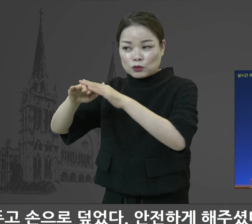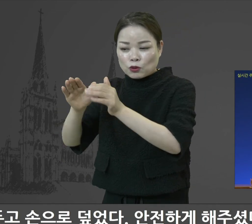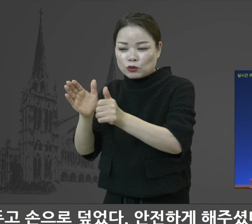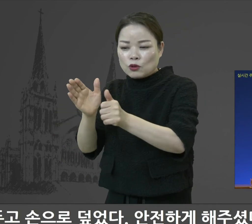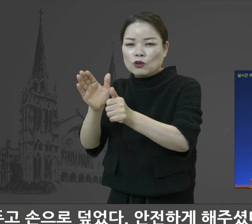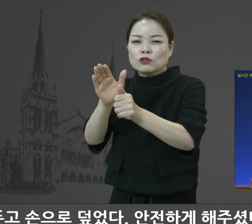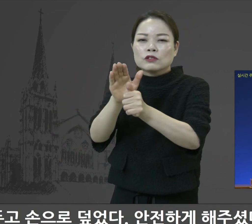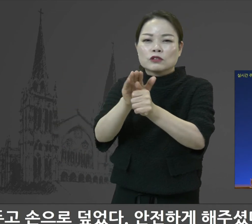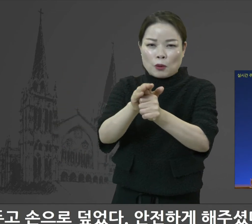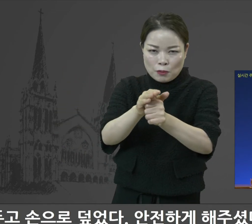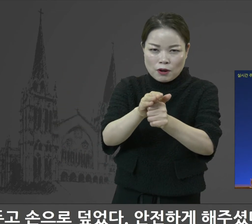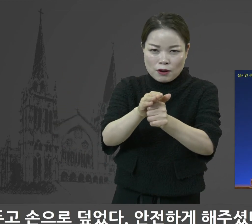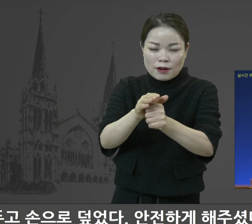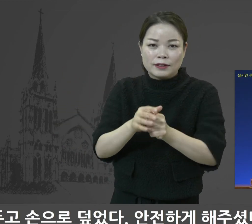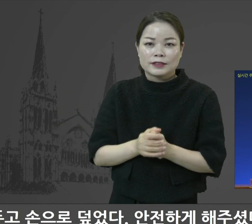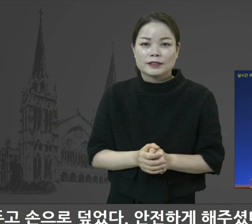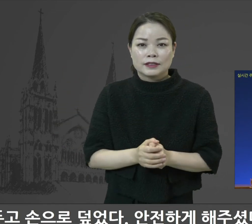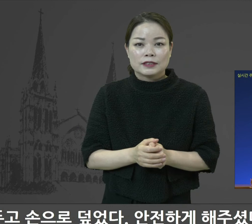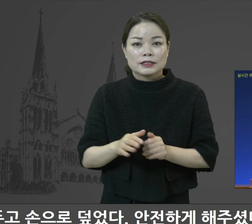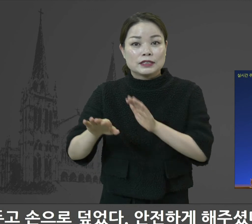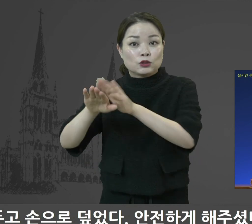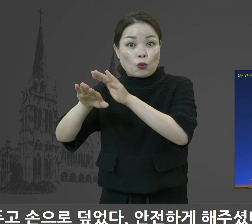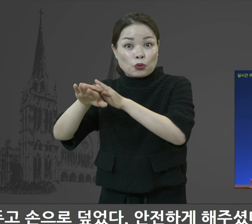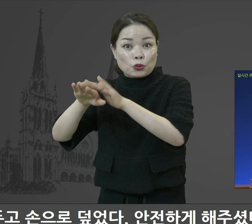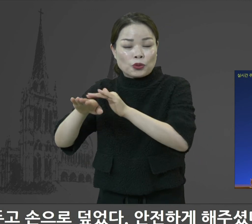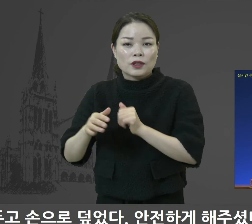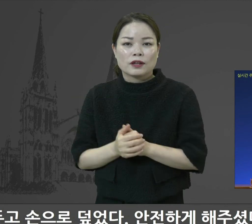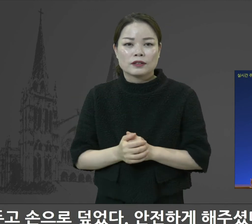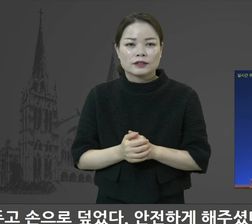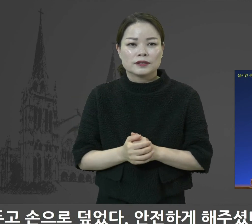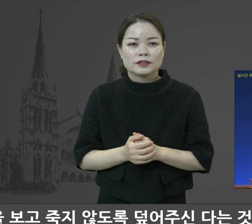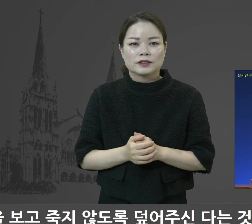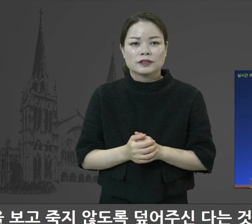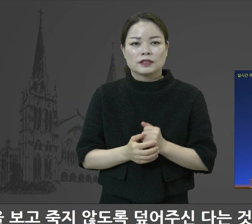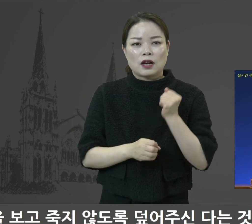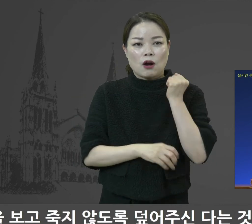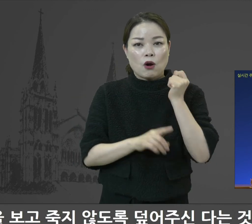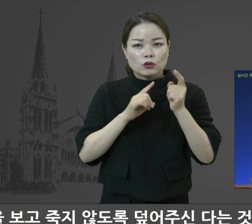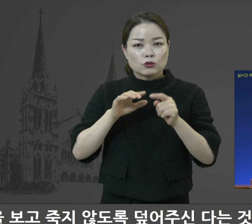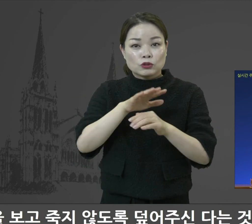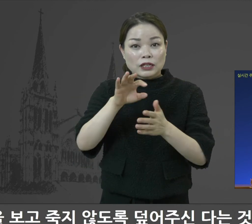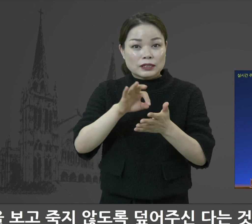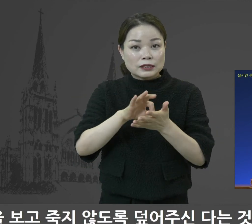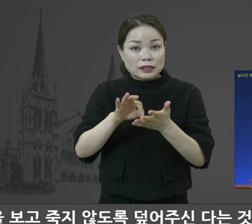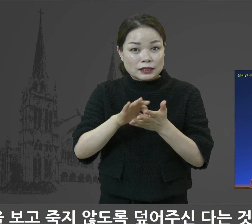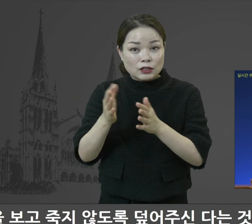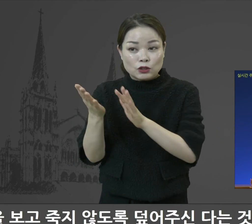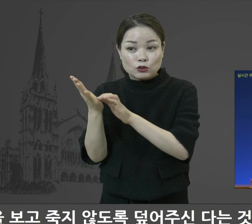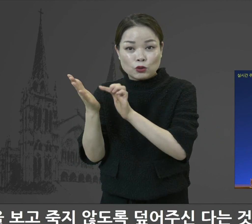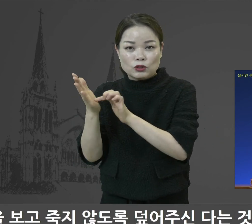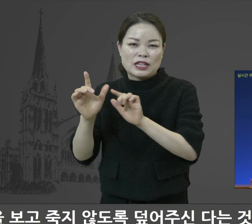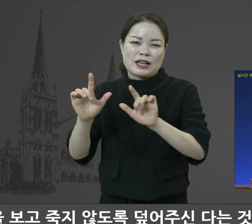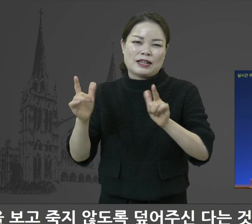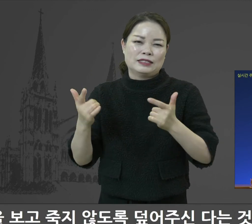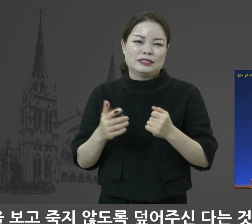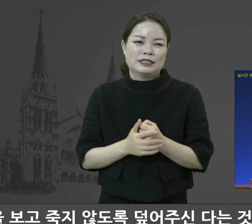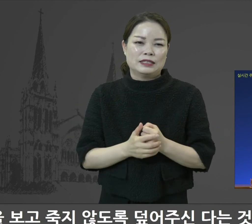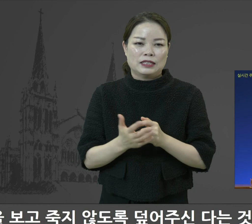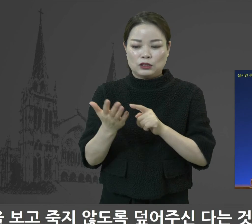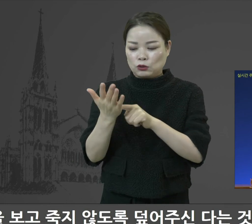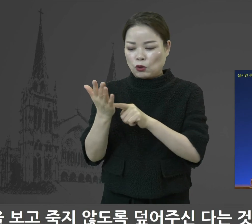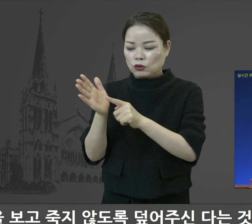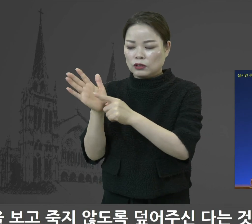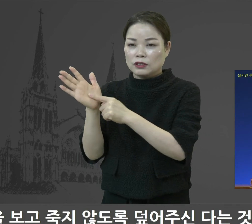손으로. 그런데 이 손은 원어로 보면 사실은 우리가 지금 말하는 이 손이 아니라 손 안에